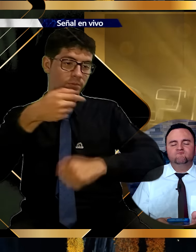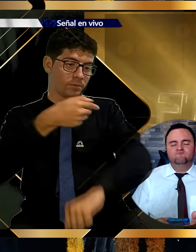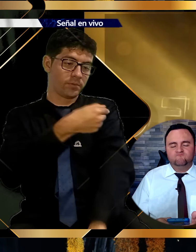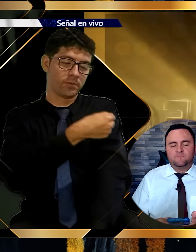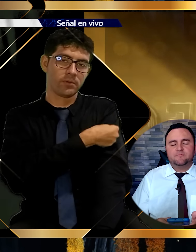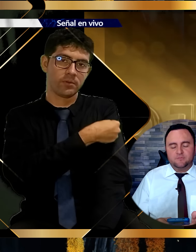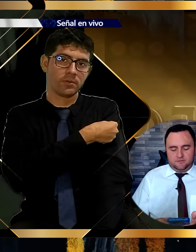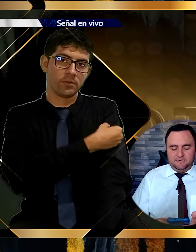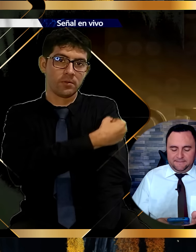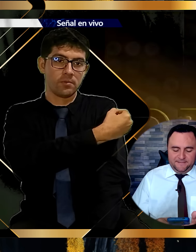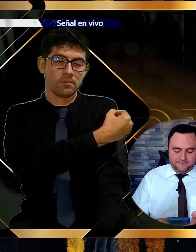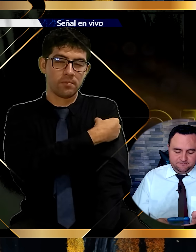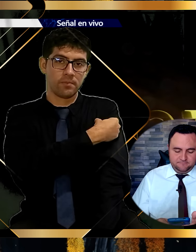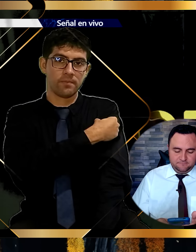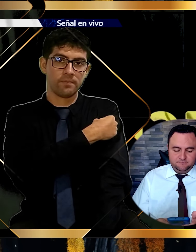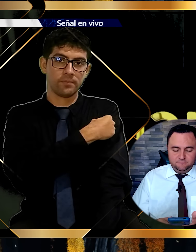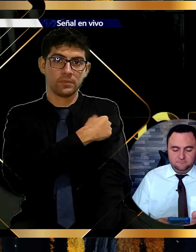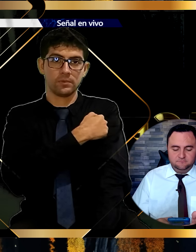¿Cuál chip?